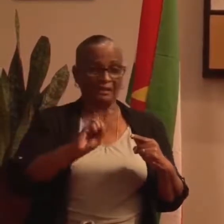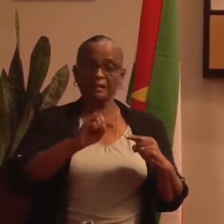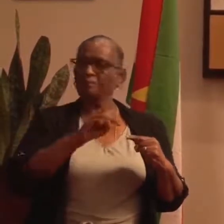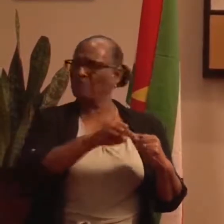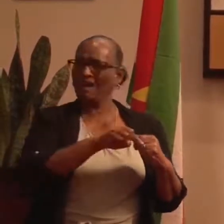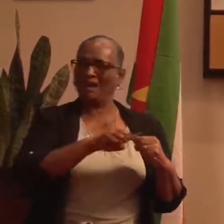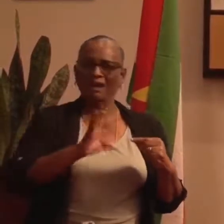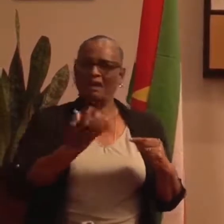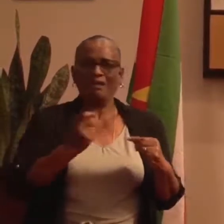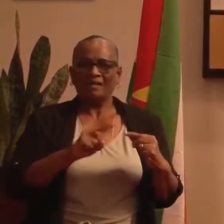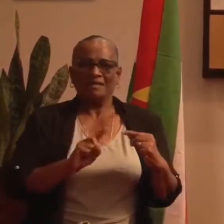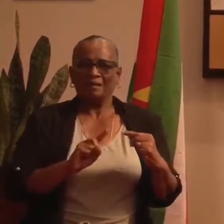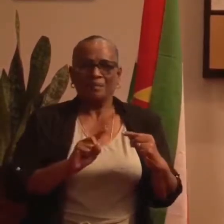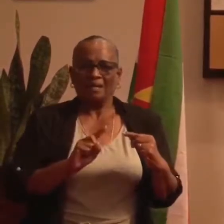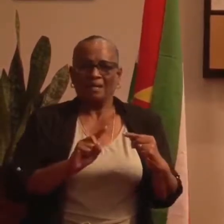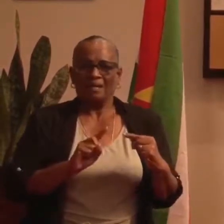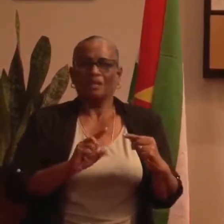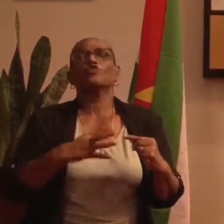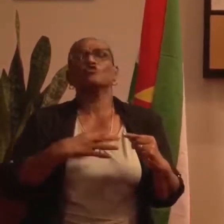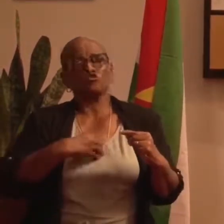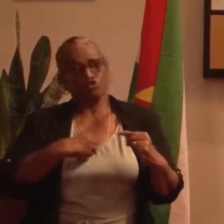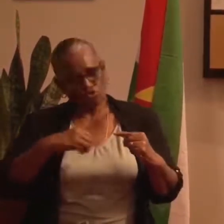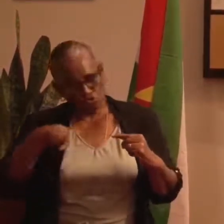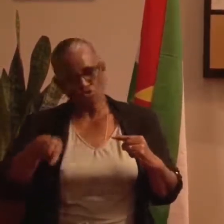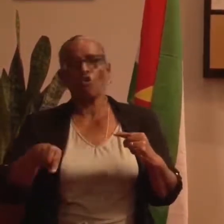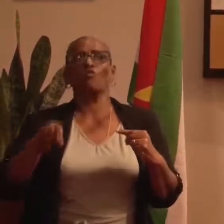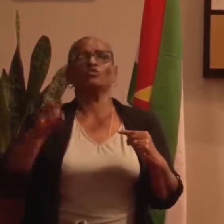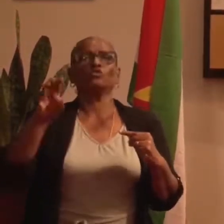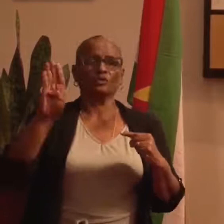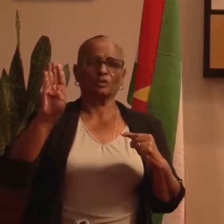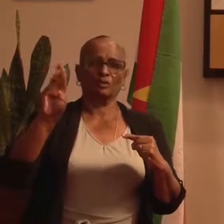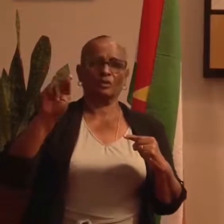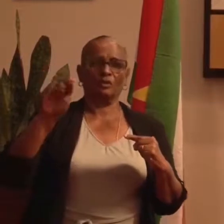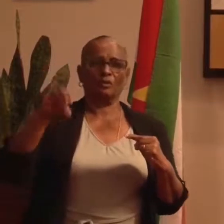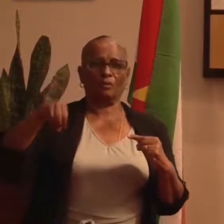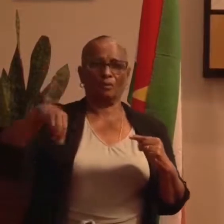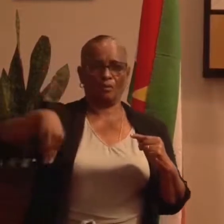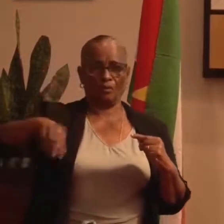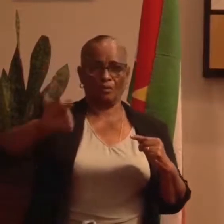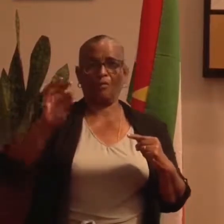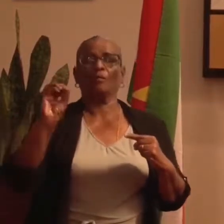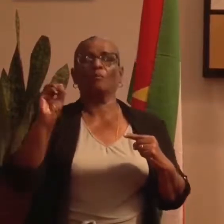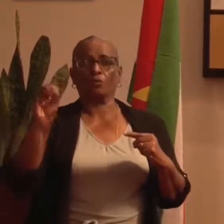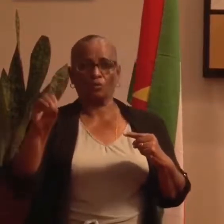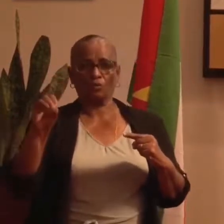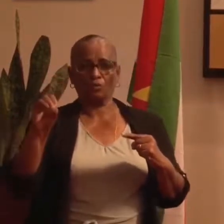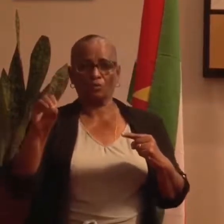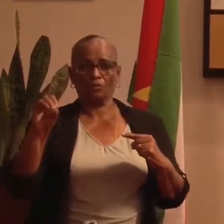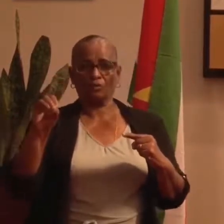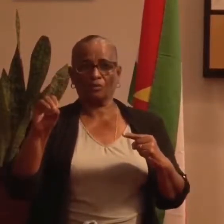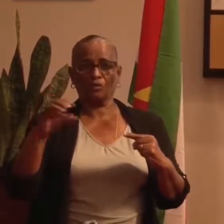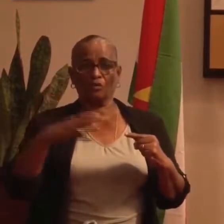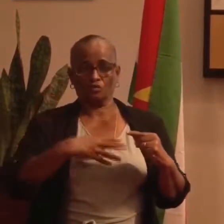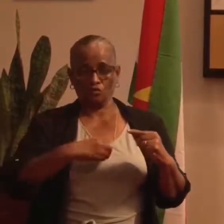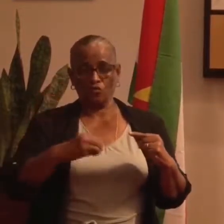maar hij heeft er van afgezien. Dus Bronto Somohario, die wordt de minister